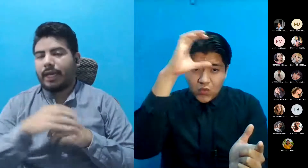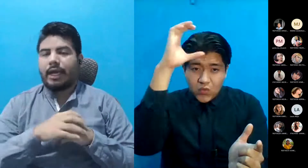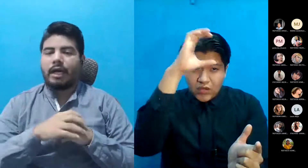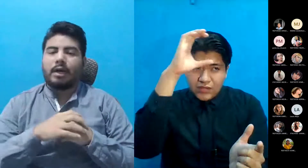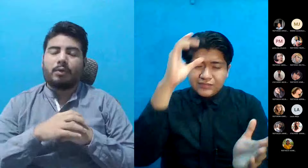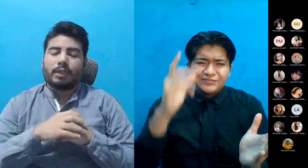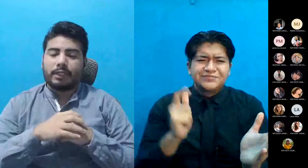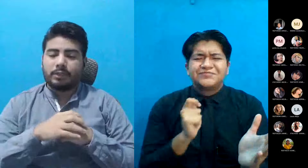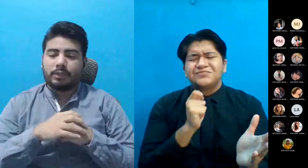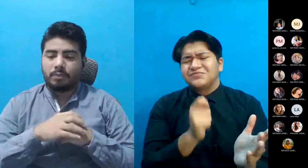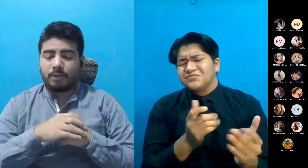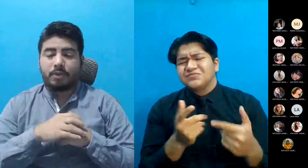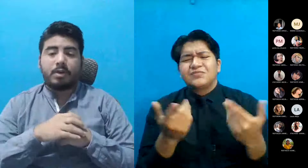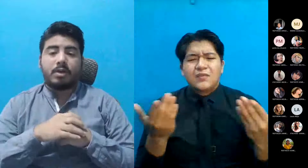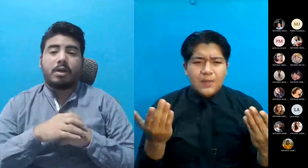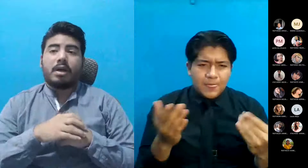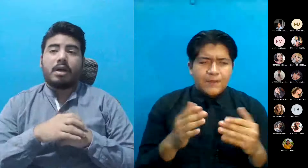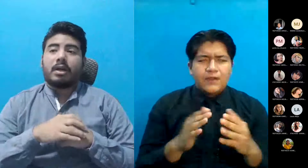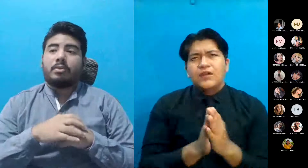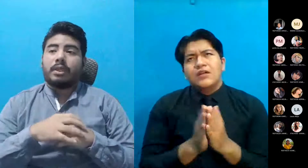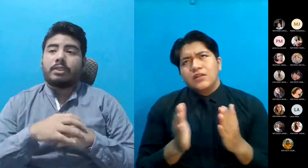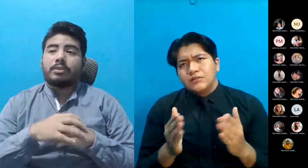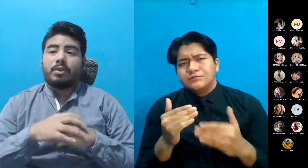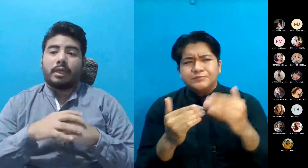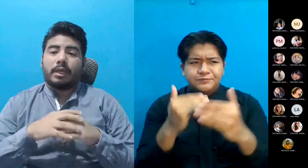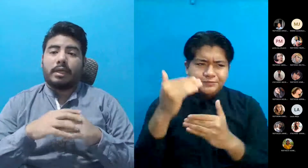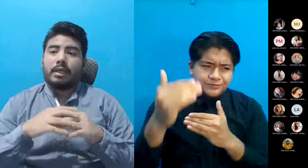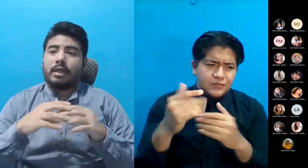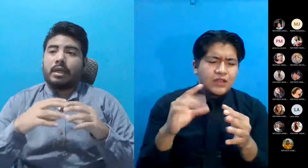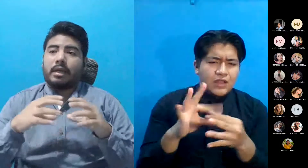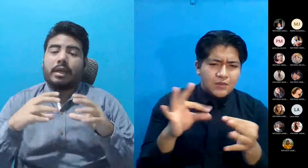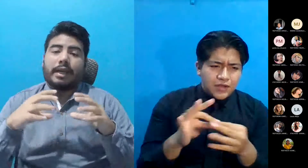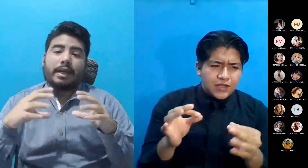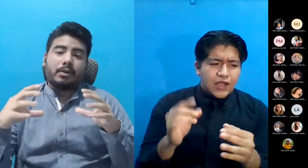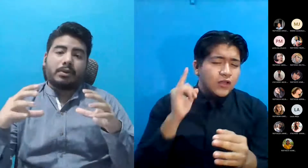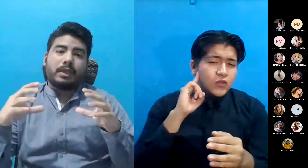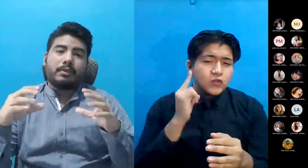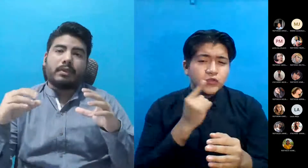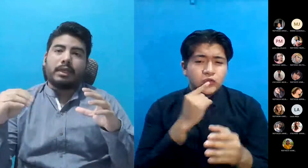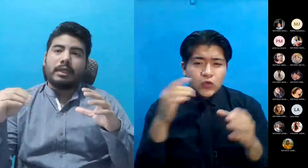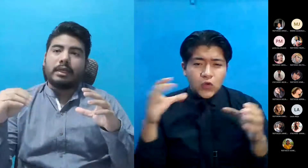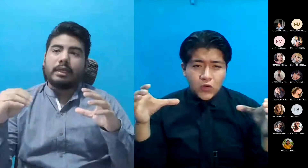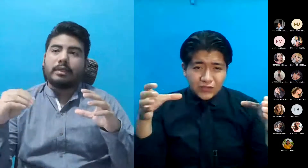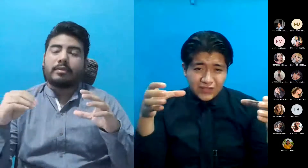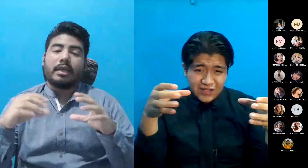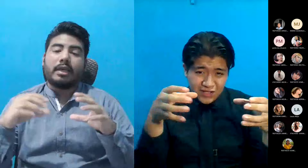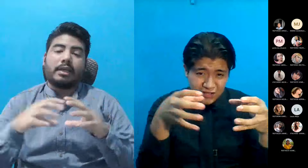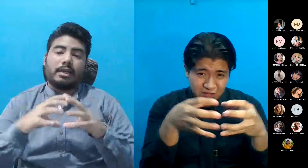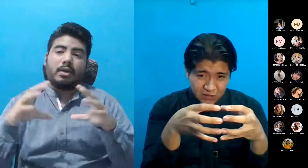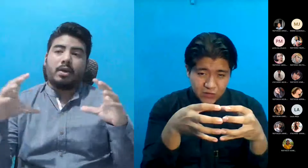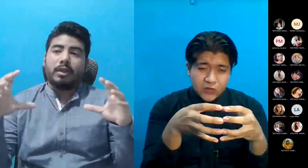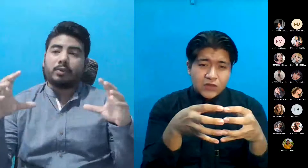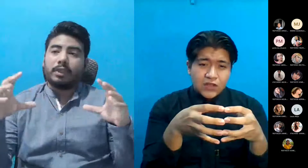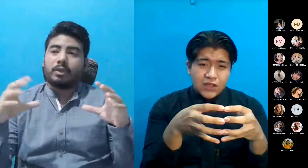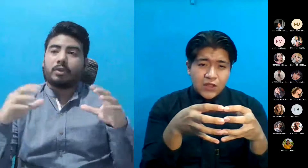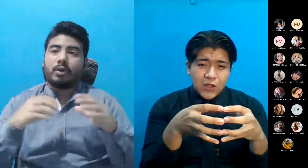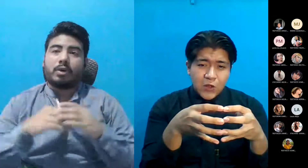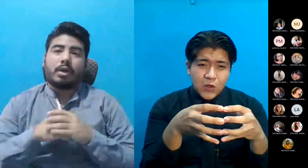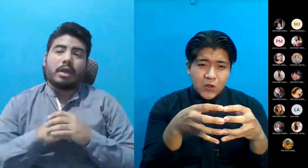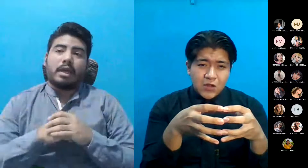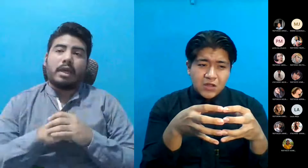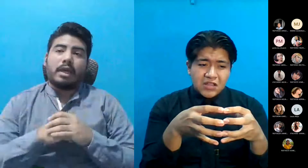vamos a ahondar en su momento, la comunidad sorda, lejos de ser de